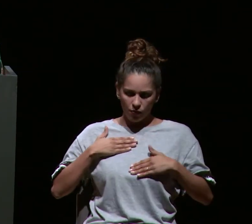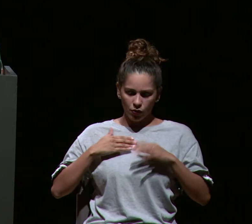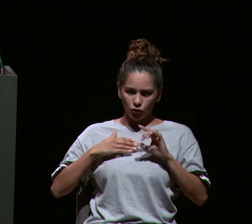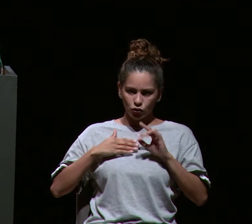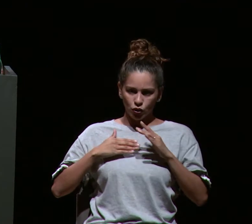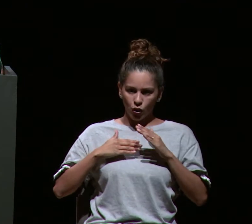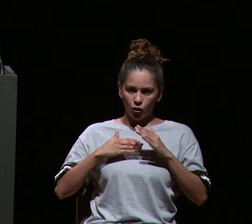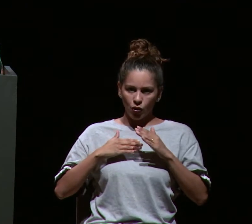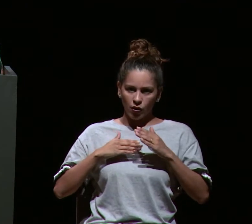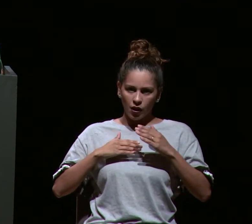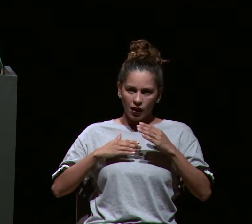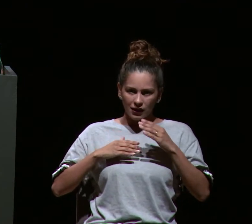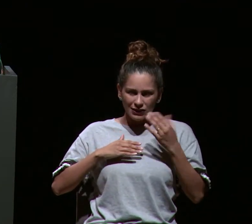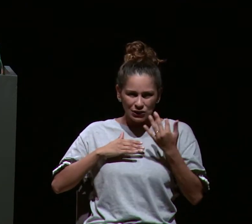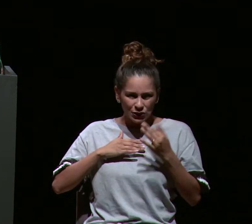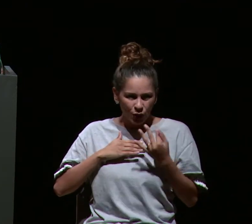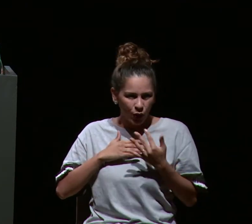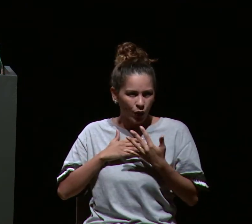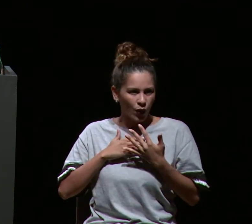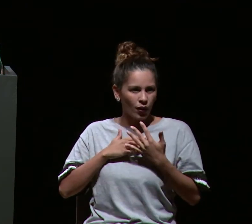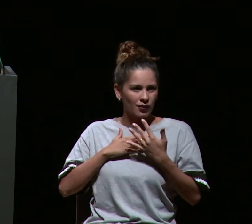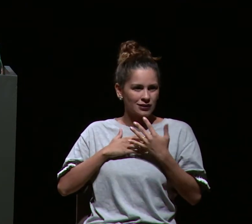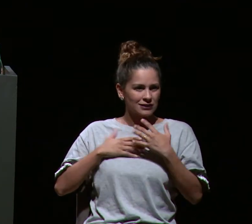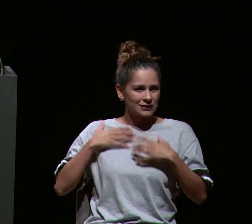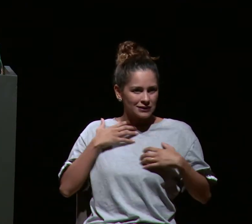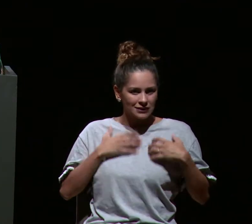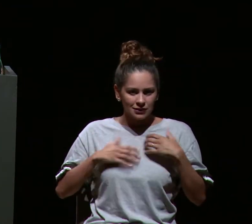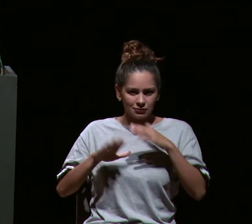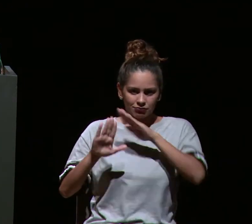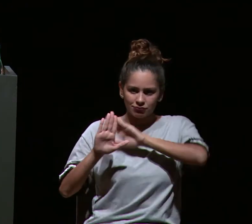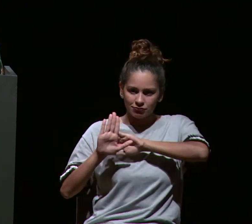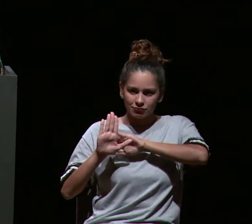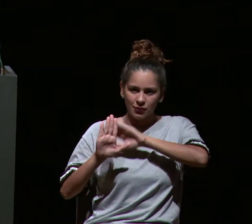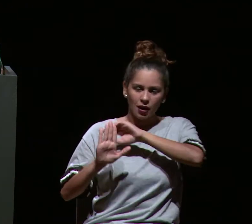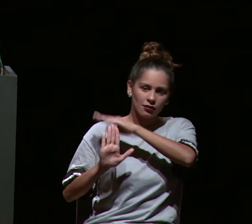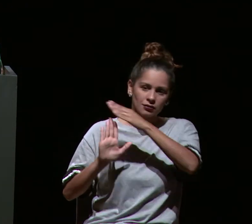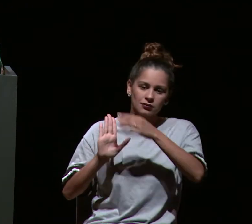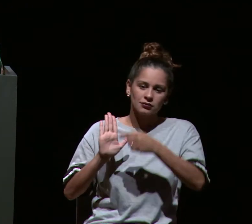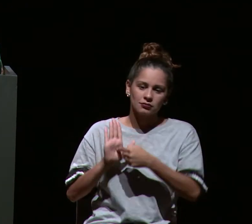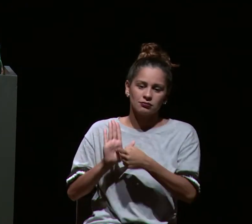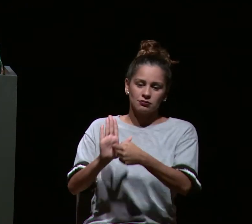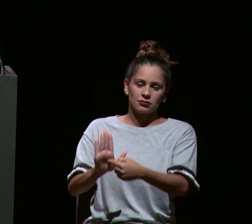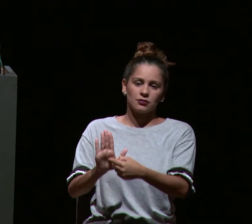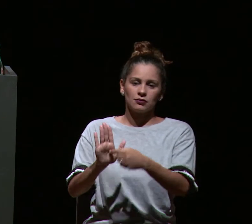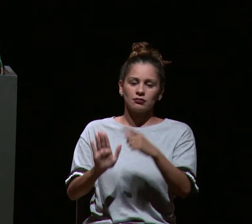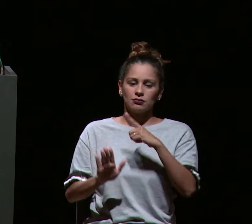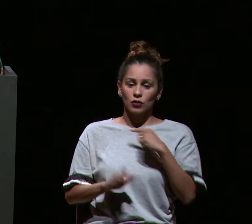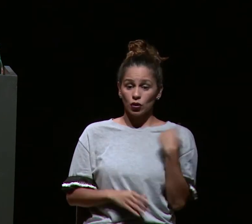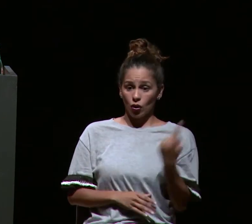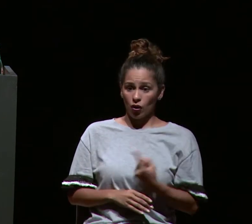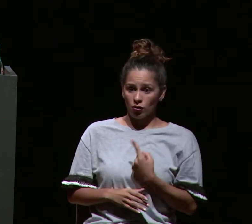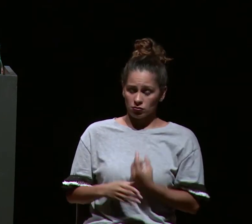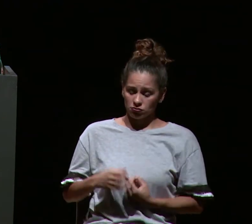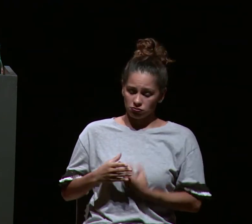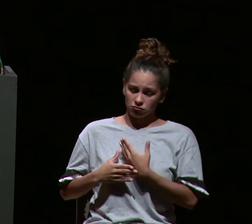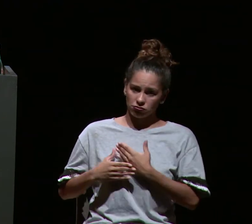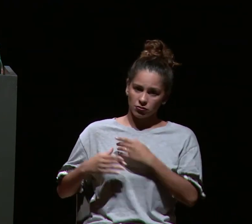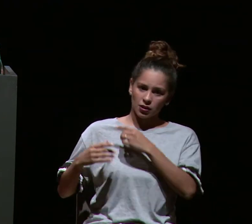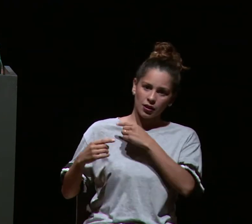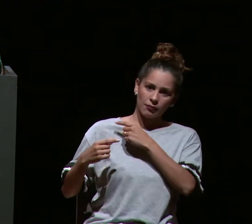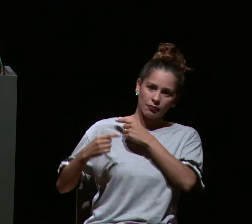da falta. Somos, a cada passo dado, um atestado de resistência e sobrevivência de nossos antepassados e destas